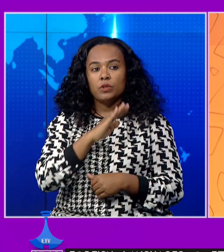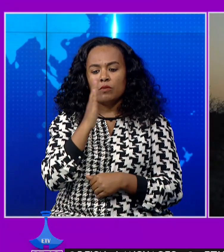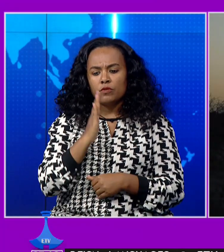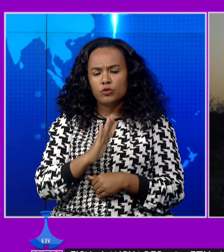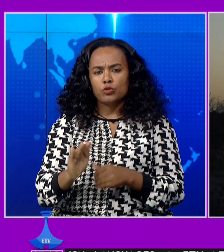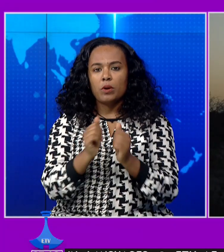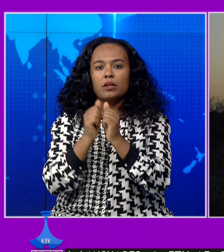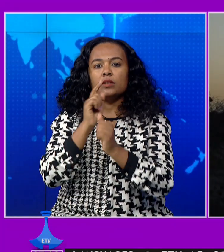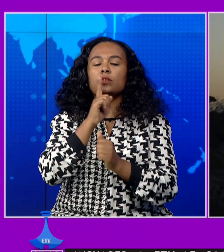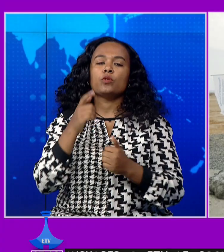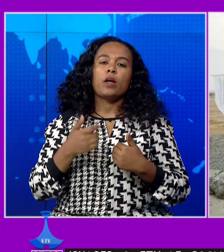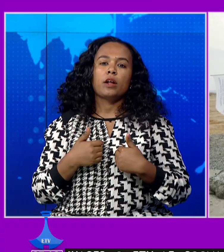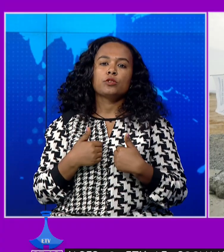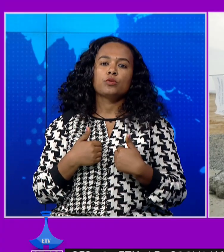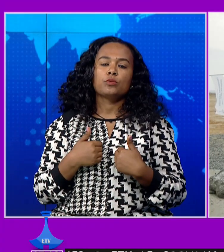አንድነት ነው ያላቸው።